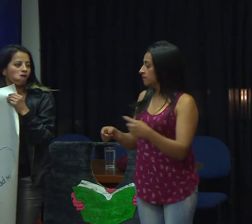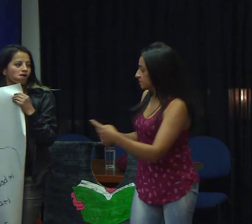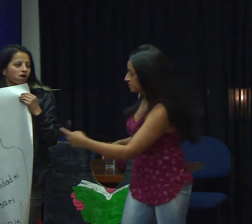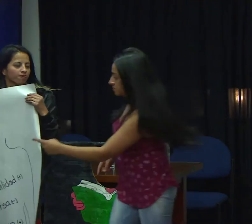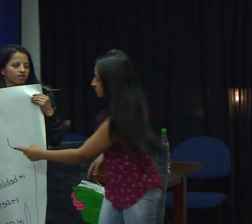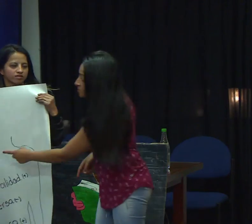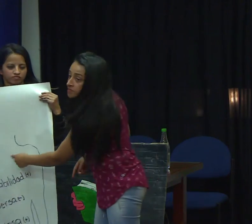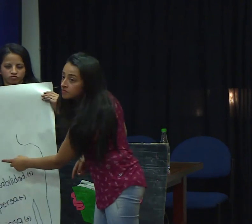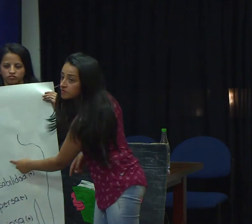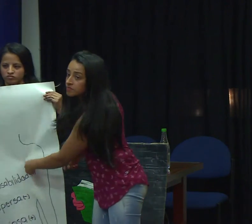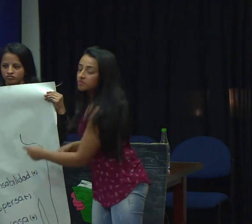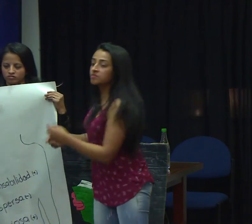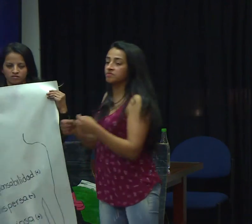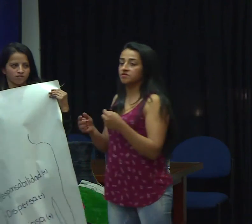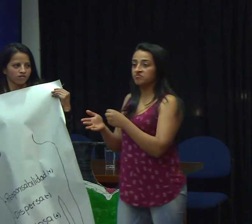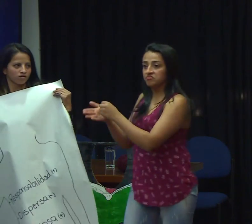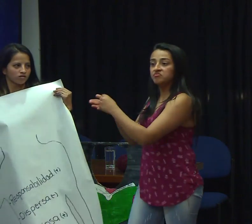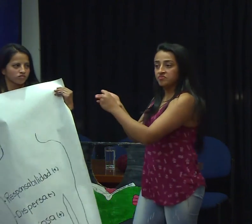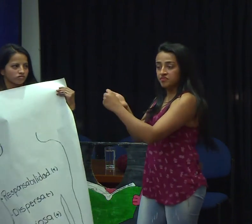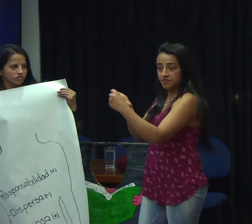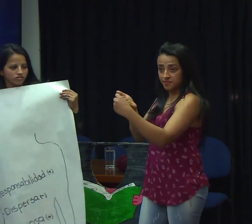Después de que esté dibujada la silueta,